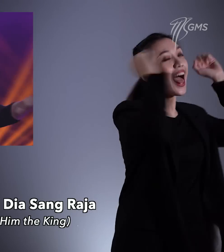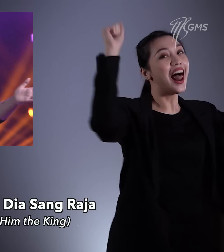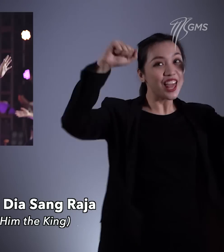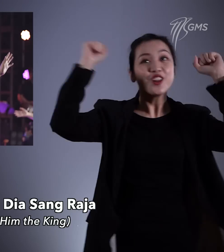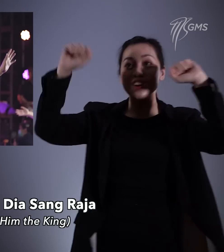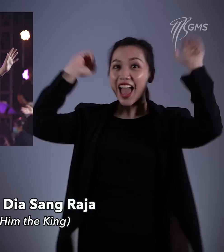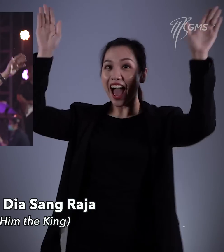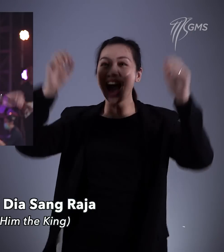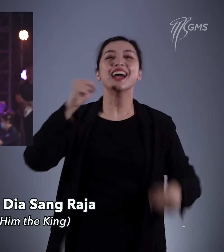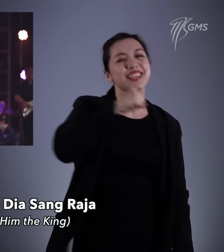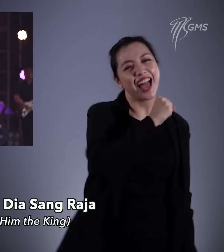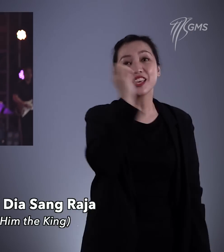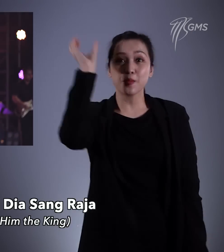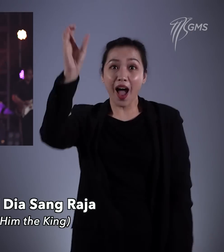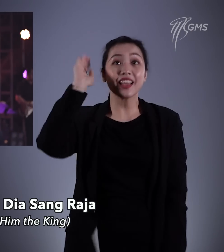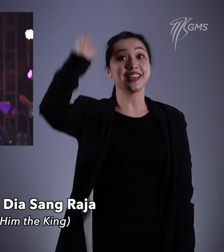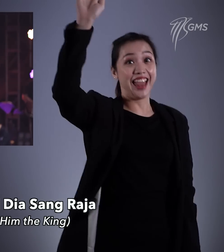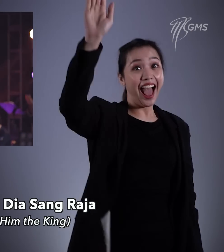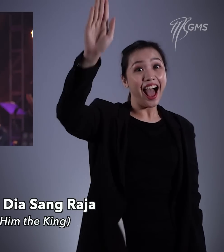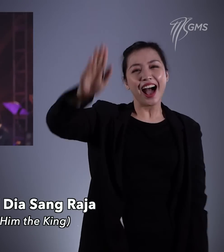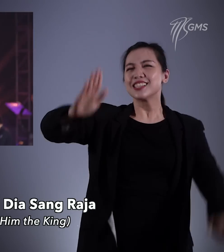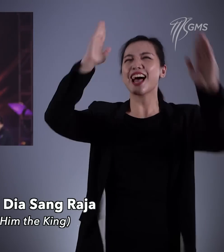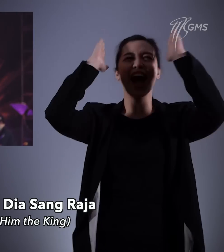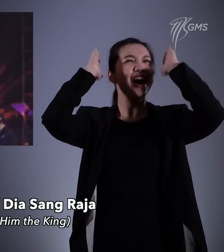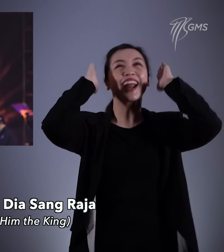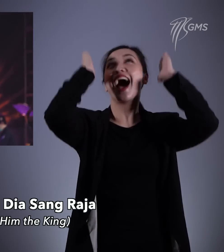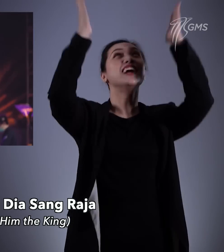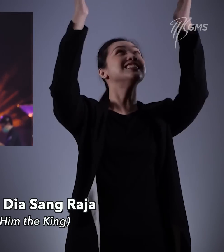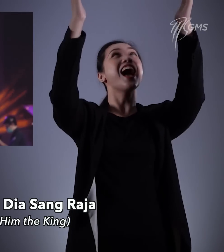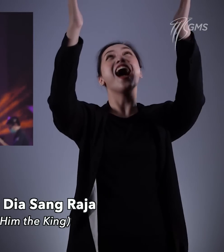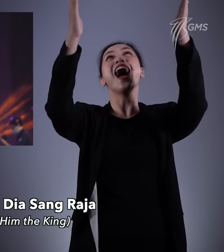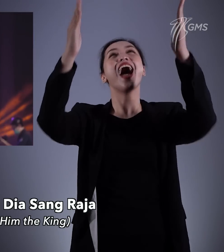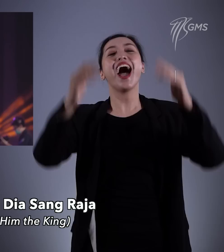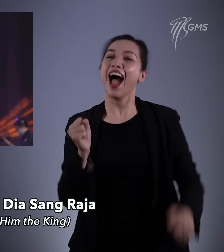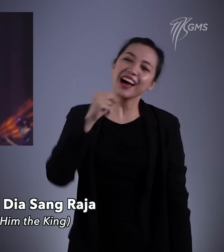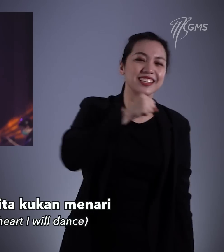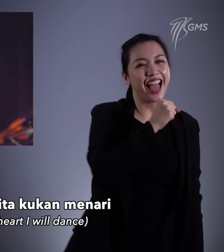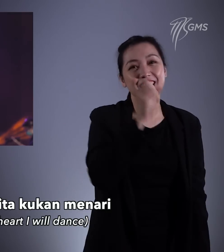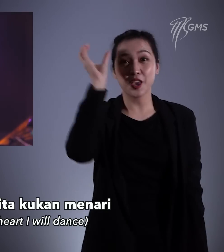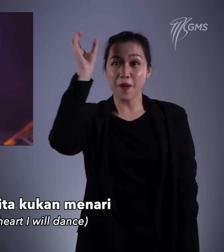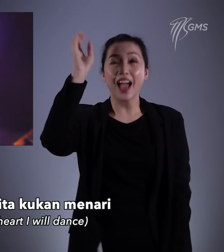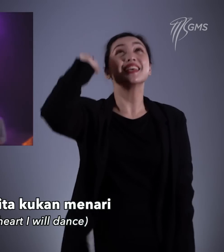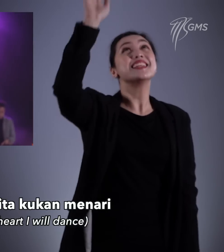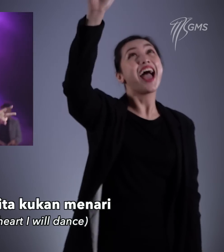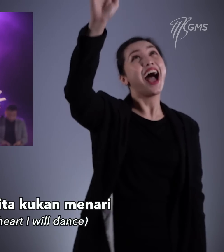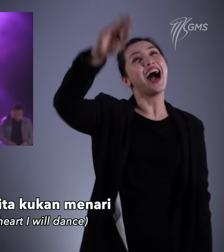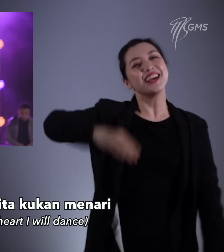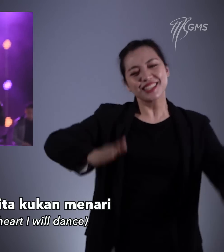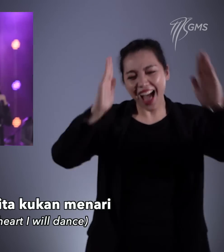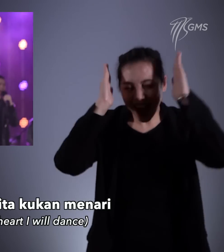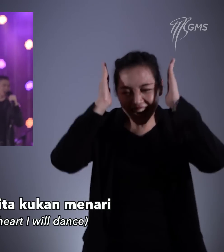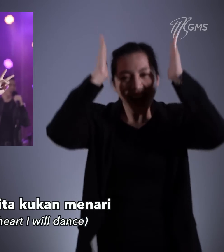pujian haleluya, nyanyi bagi Dia Sang Raja, nyanyi bagi